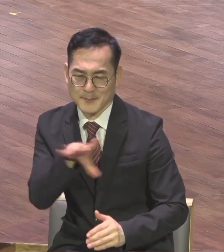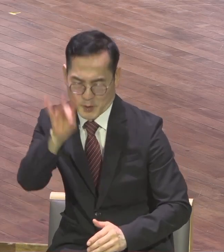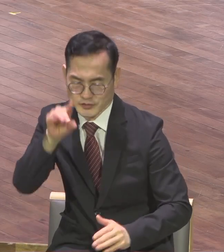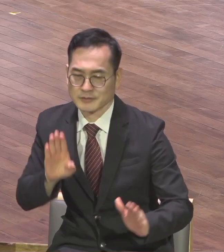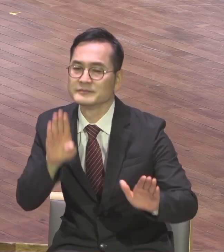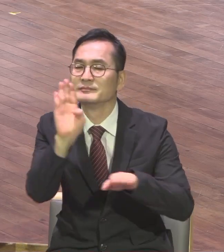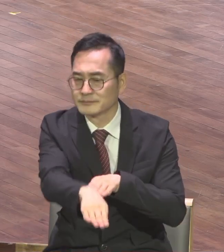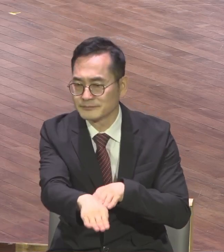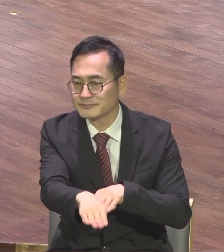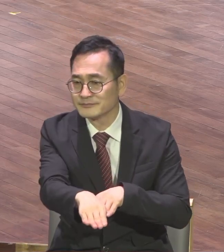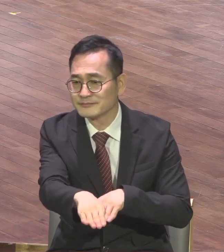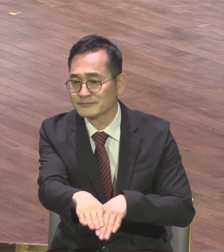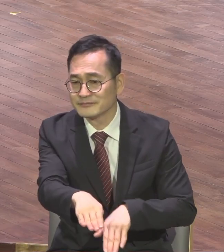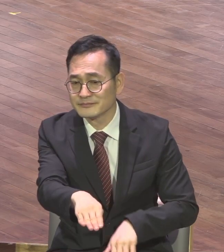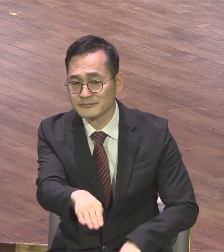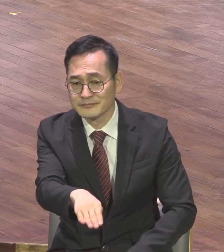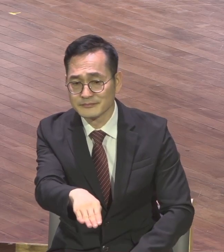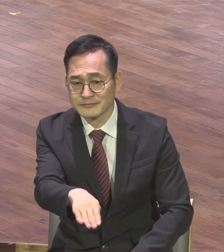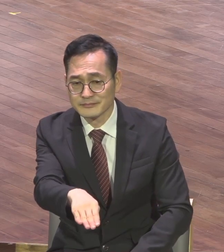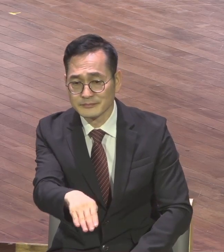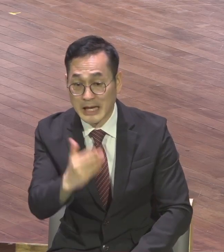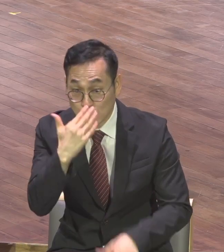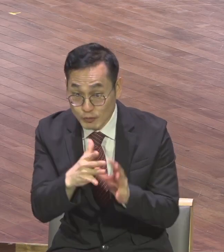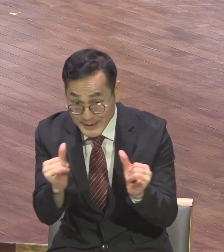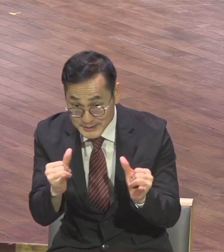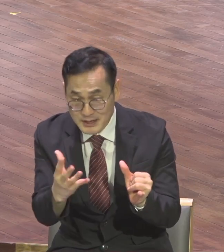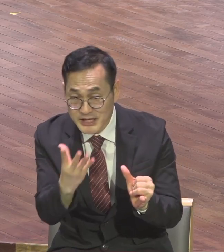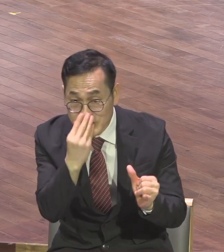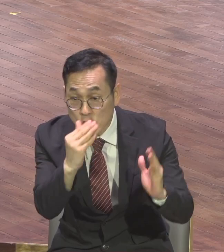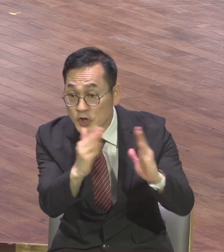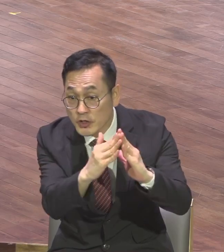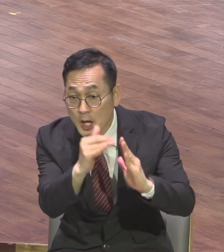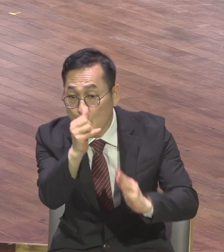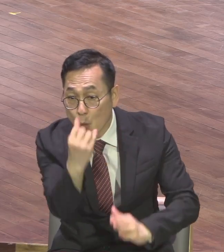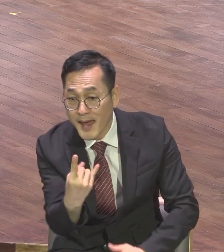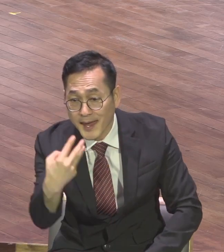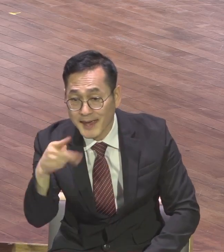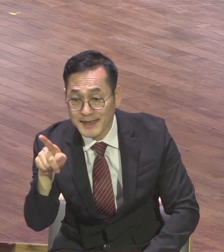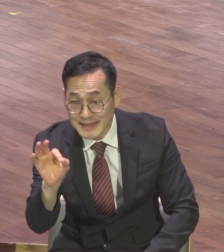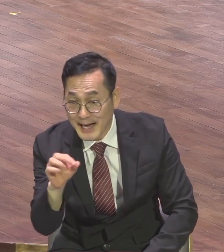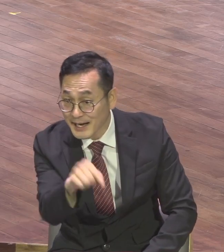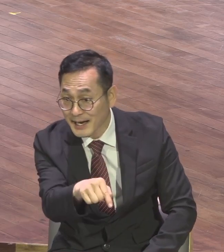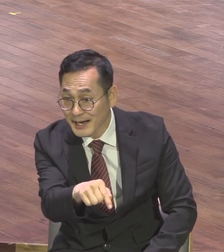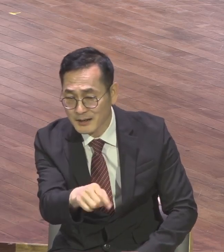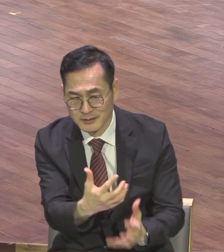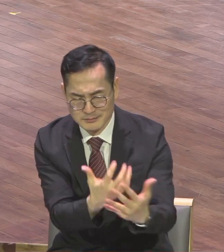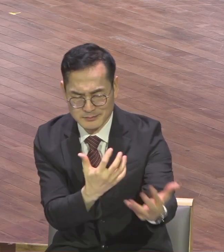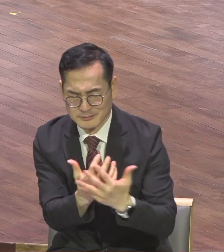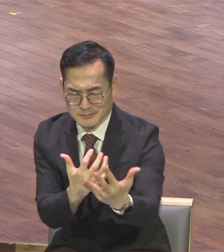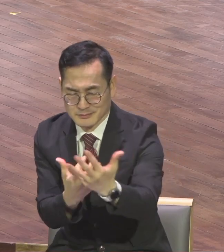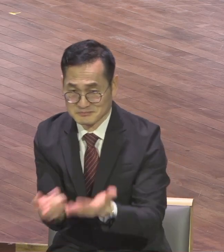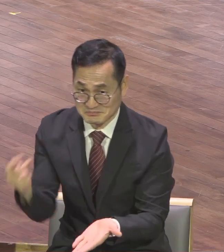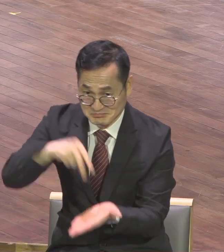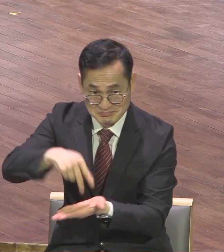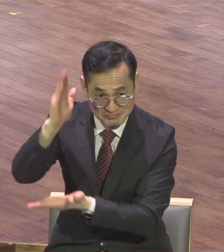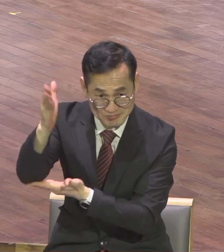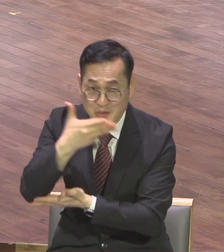먼저 시작한 것이 회당. 유대인 회당이 황금 의장인 동시에 빈